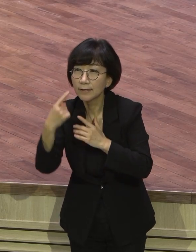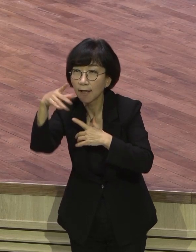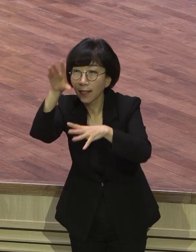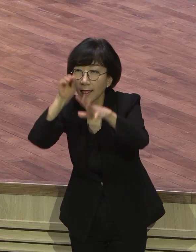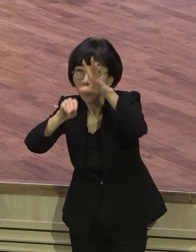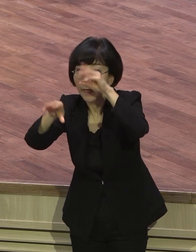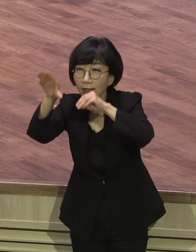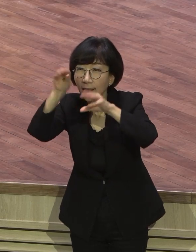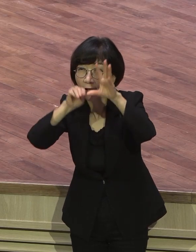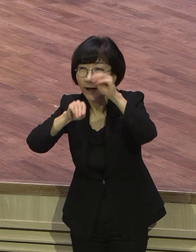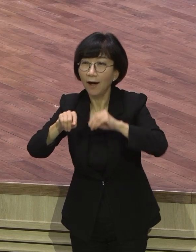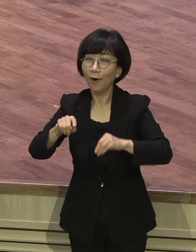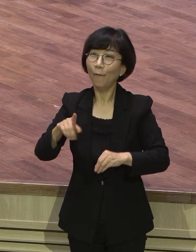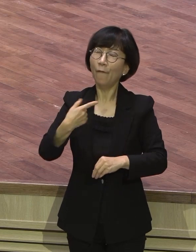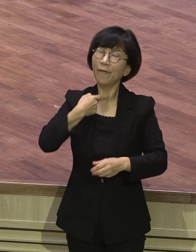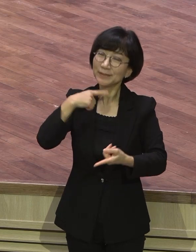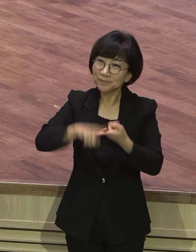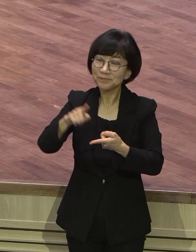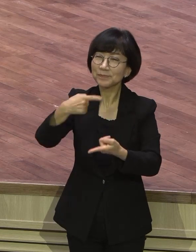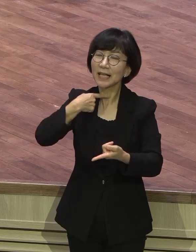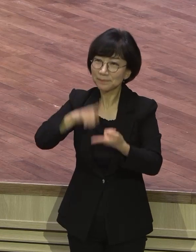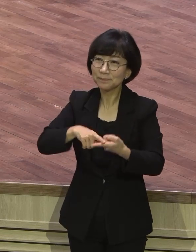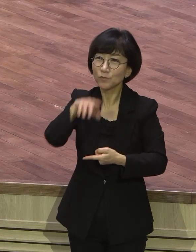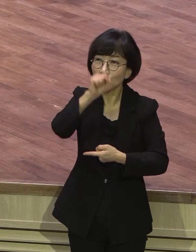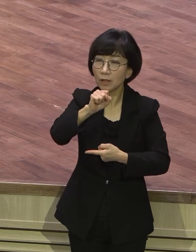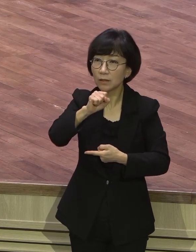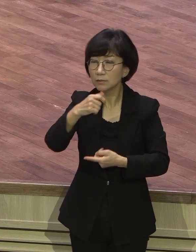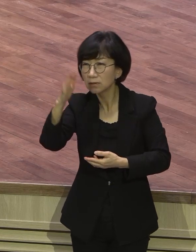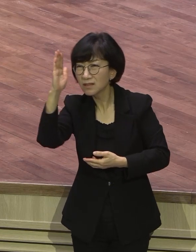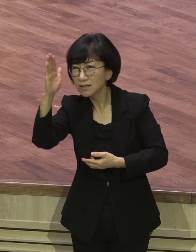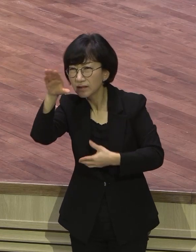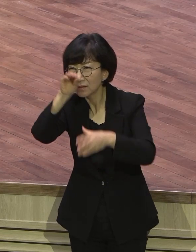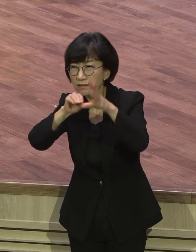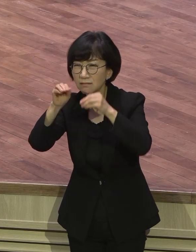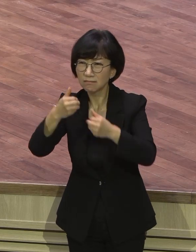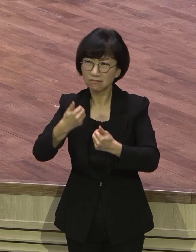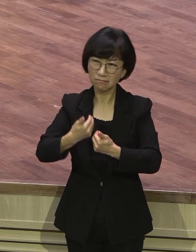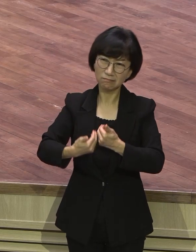내 마음에 꽉 드네 어떤 말씀은 거부 반응이 확 생겨